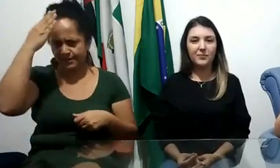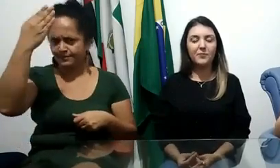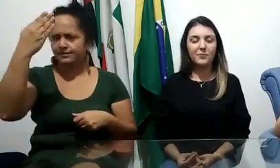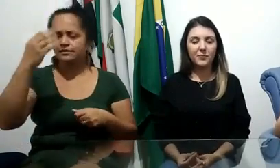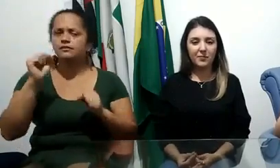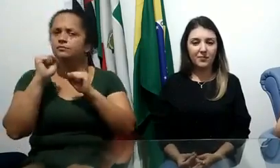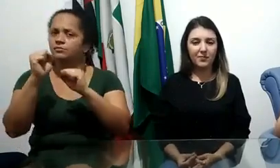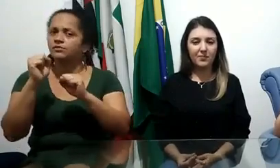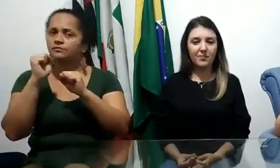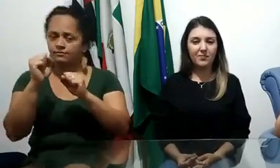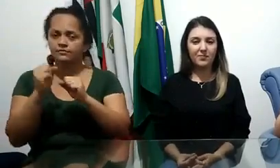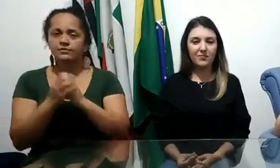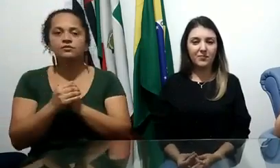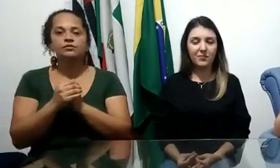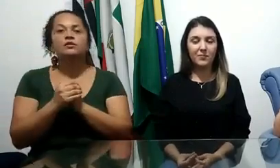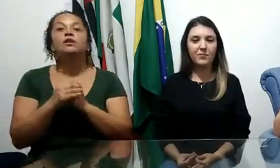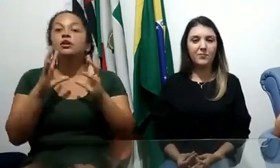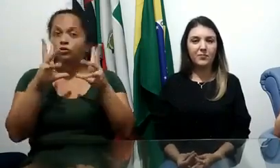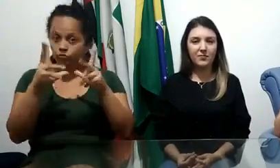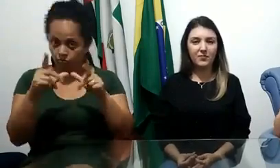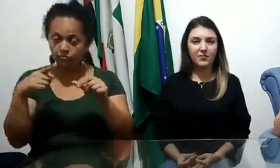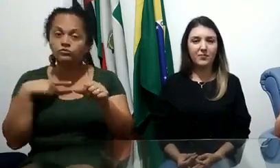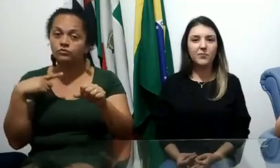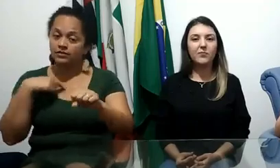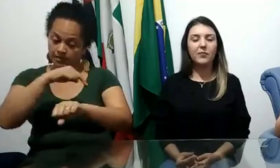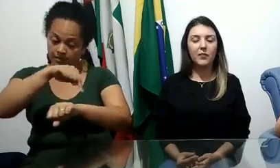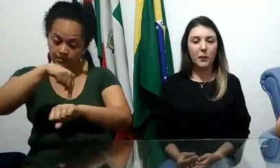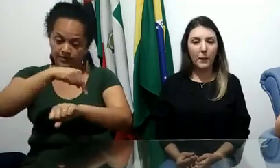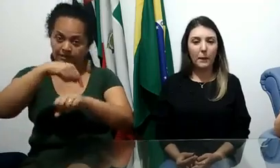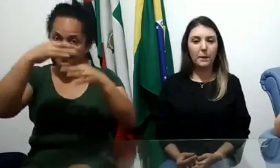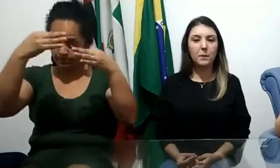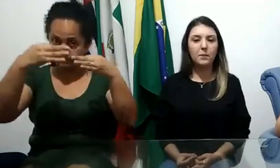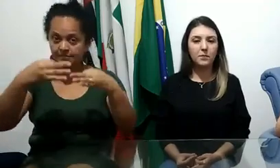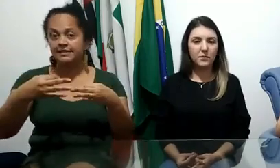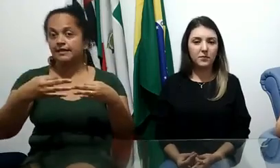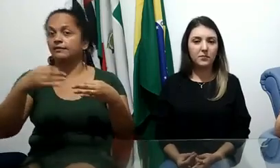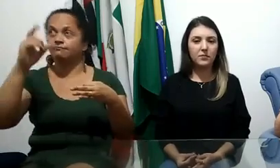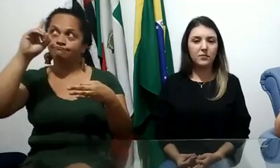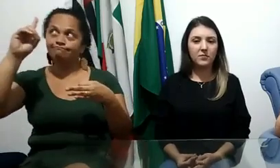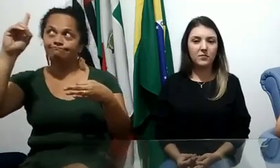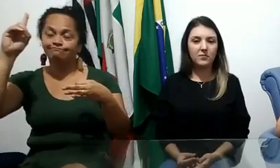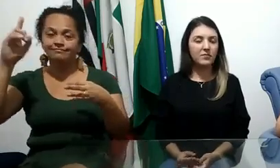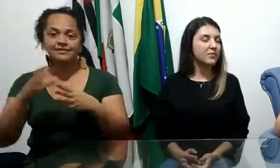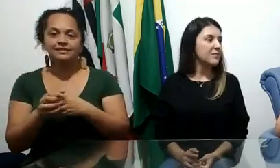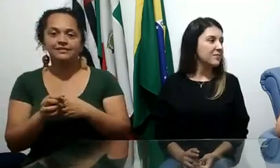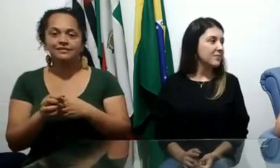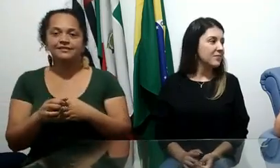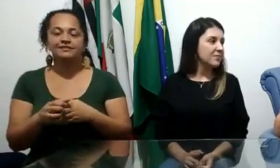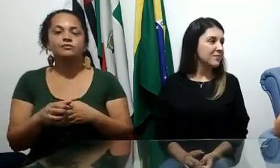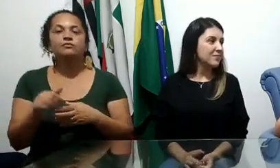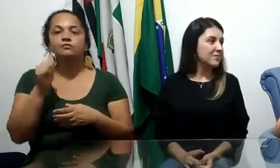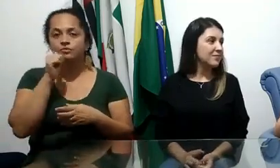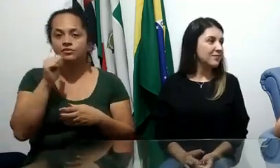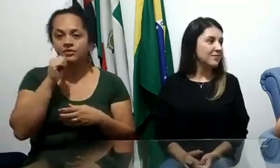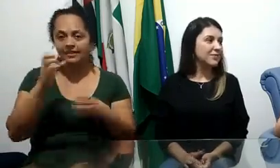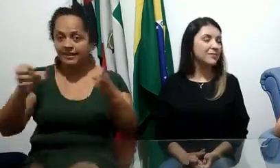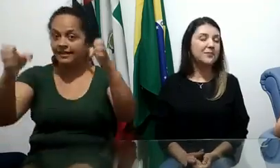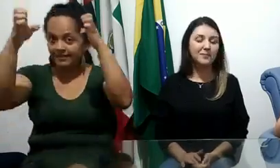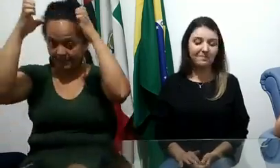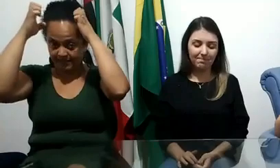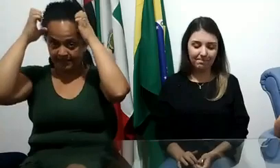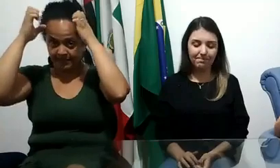tempo certo. Tudo tem o seu tempo certo para ser dito. Então, Esther, ela não falou naquela